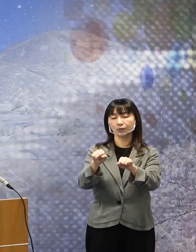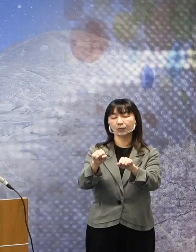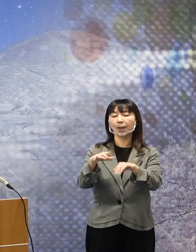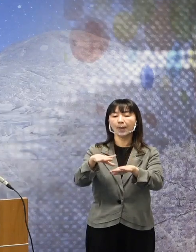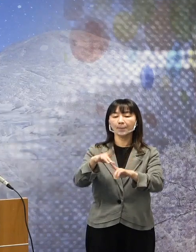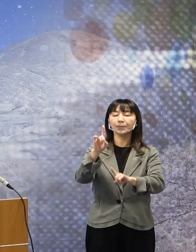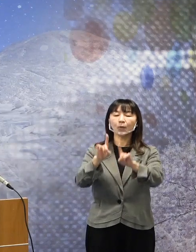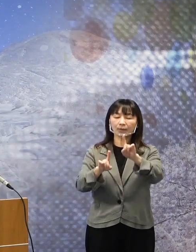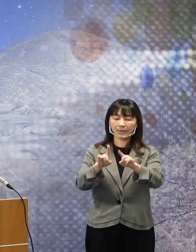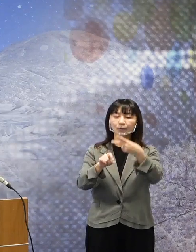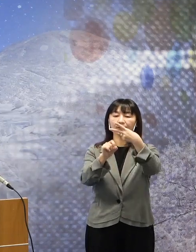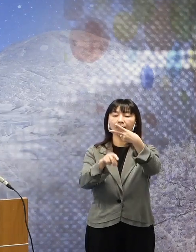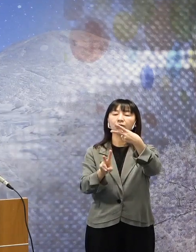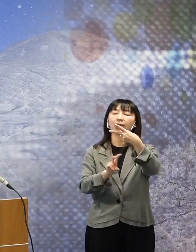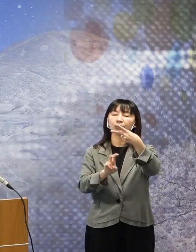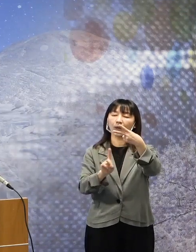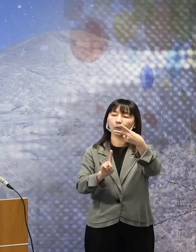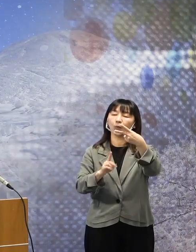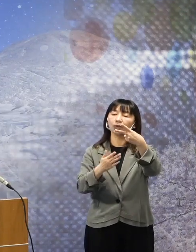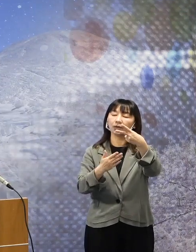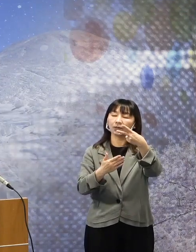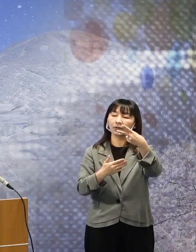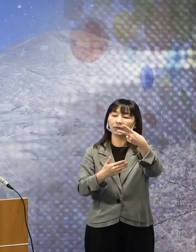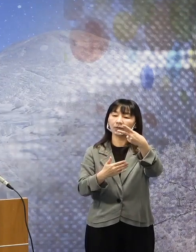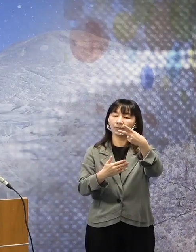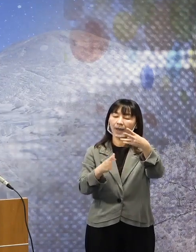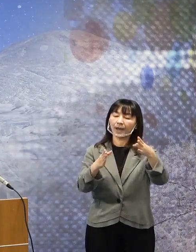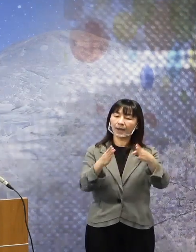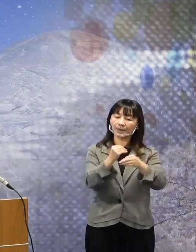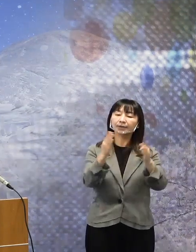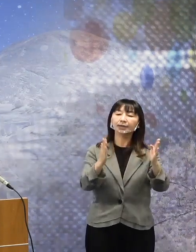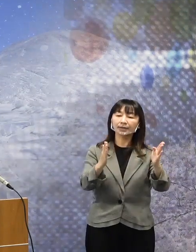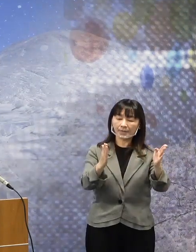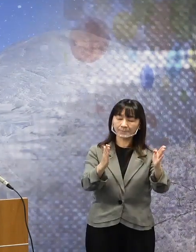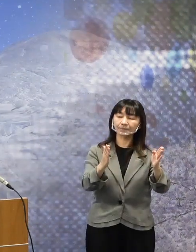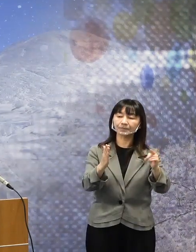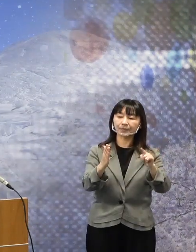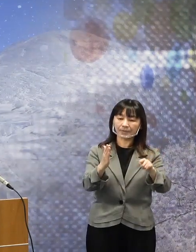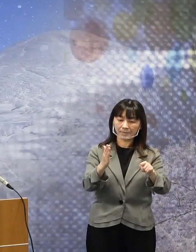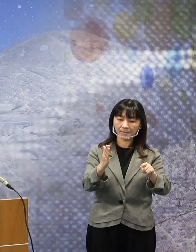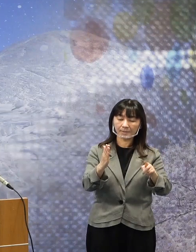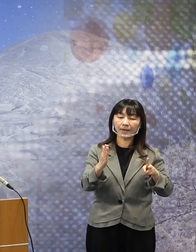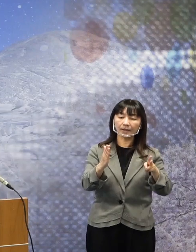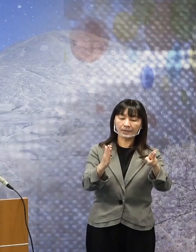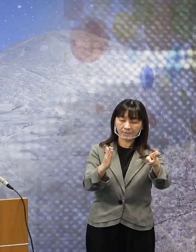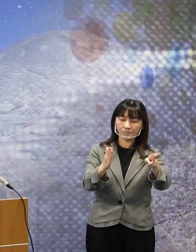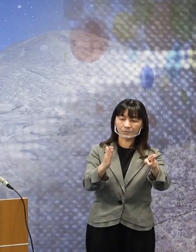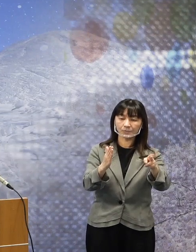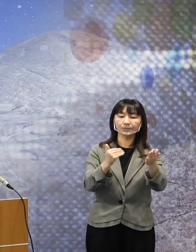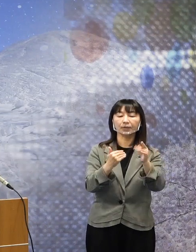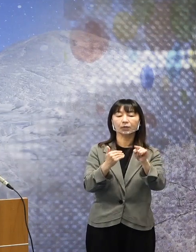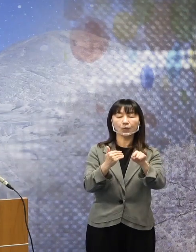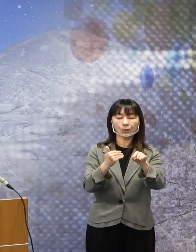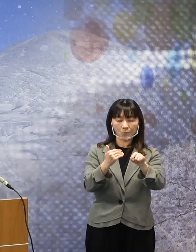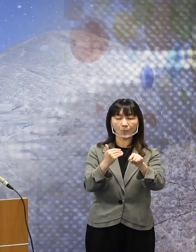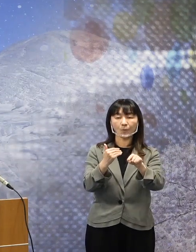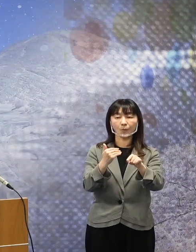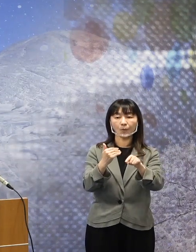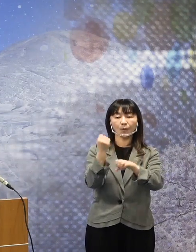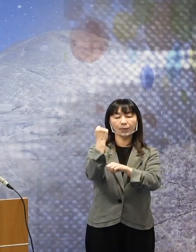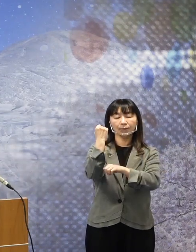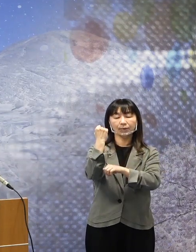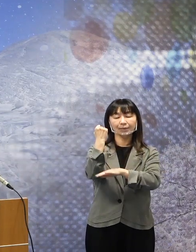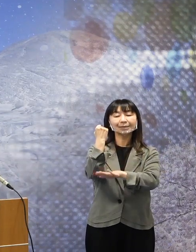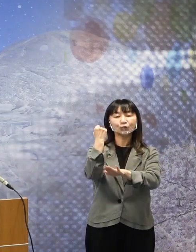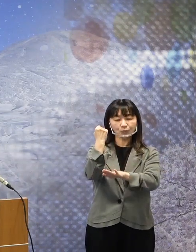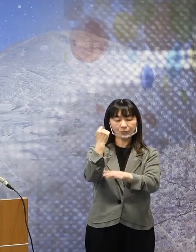20日がどうだろうというのは、まあ、期限がやっぱりいつまでやると一旦示さないといけないので、まん延防止等重点措置の期間に合わせ